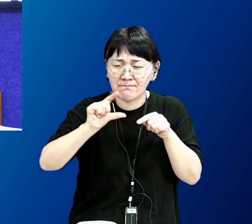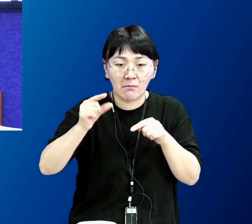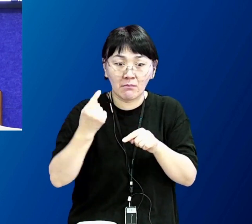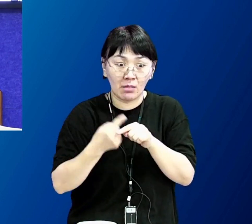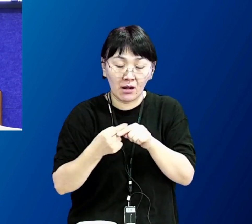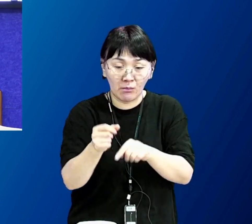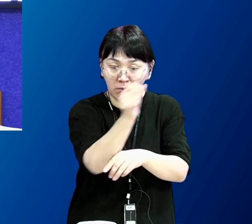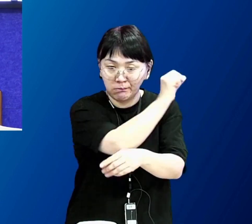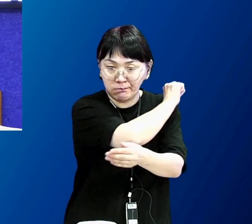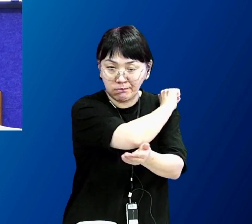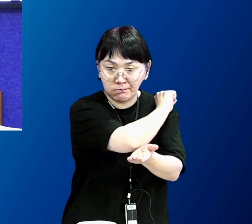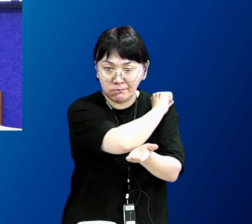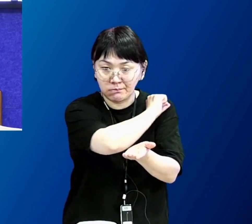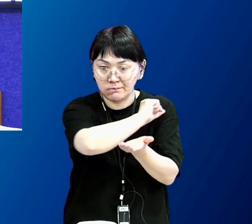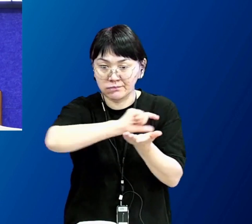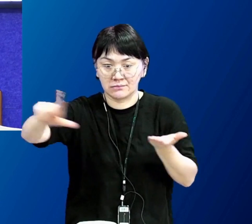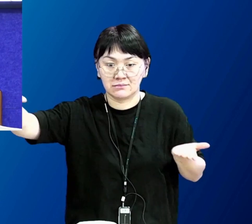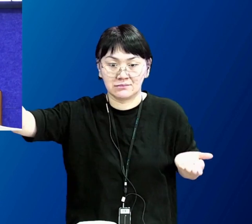байдаг.